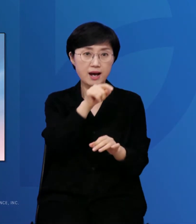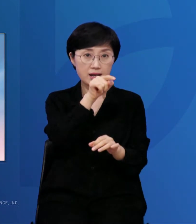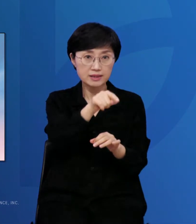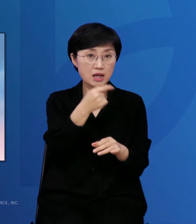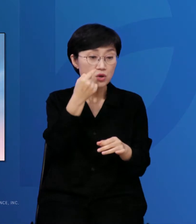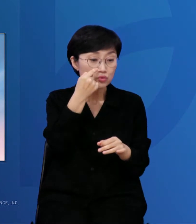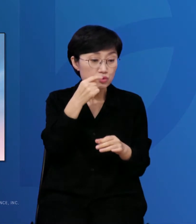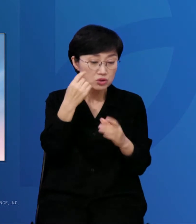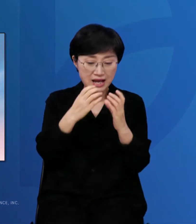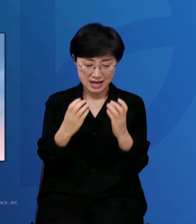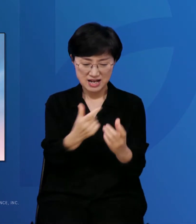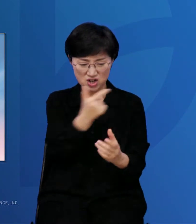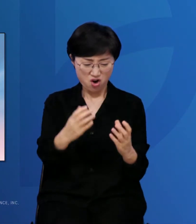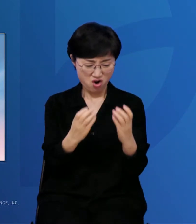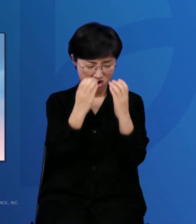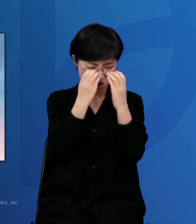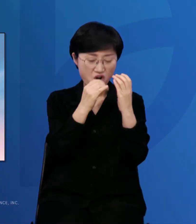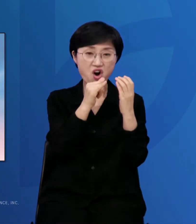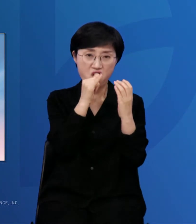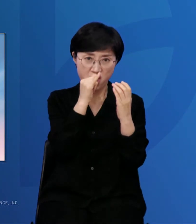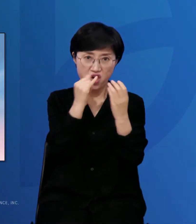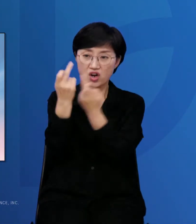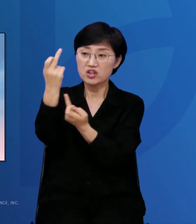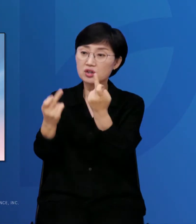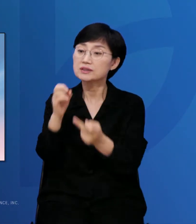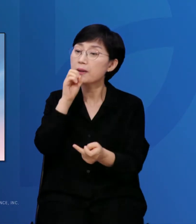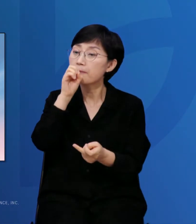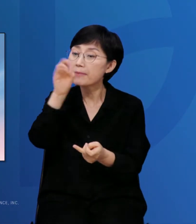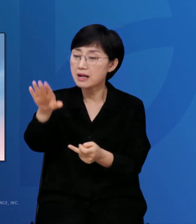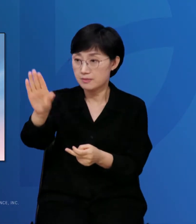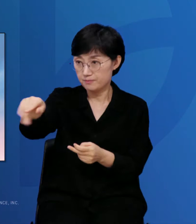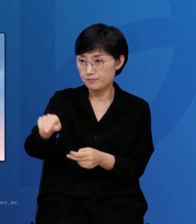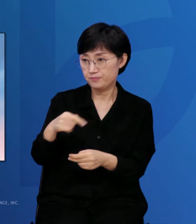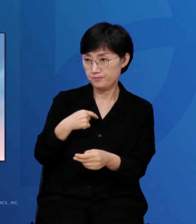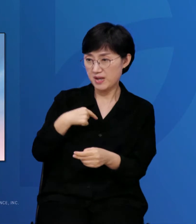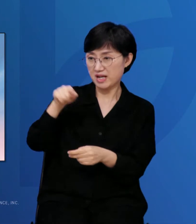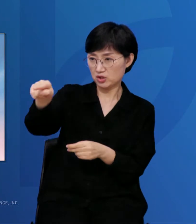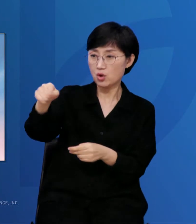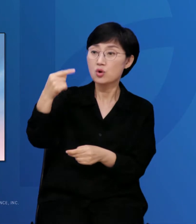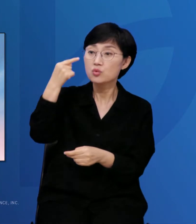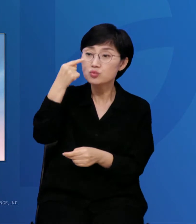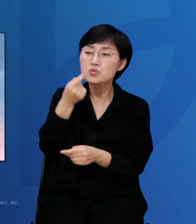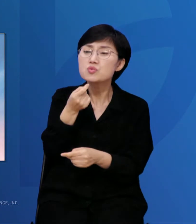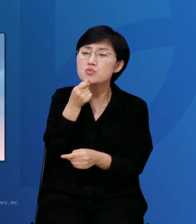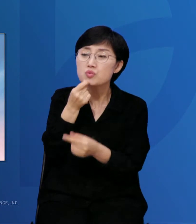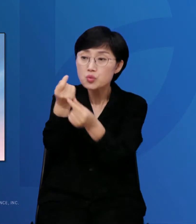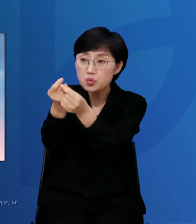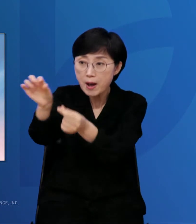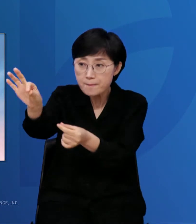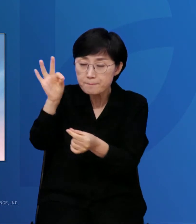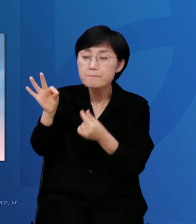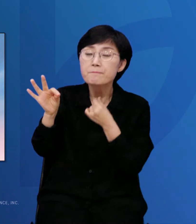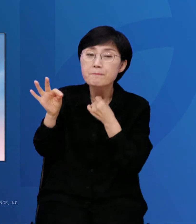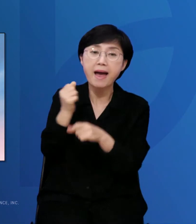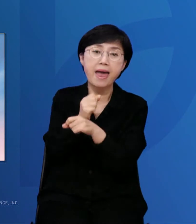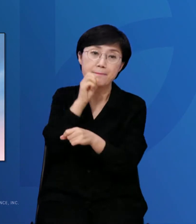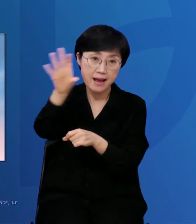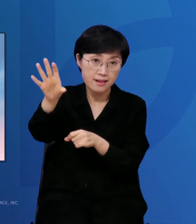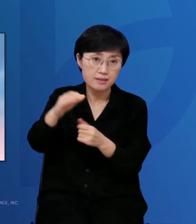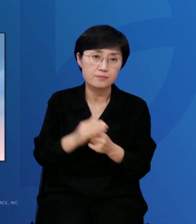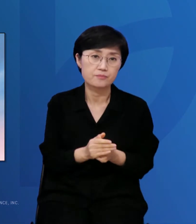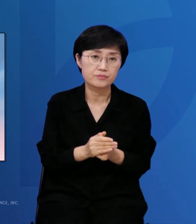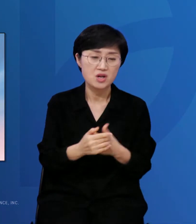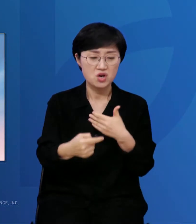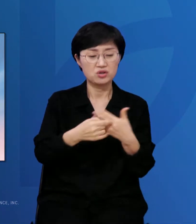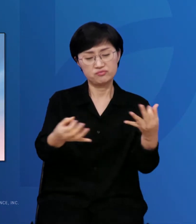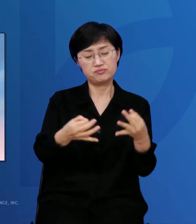눈 속에 들보가 있는데 어찌하여 형제에게 말하기를 나를 네 눈 속에 있는 티를 빼게 하라 하겠느냐.